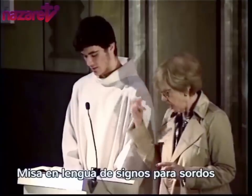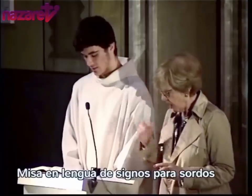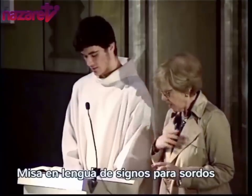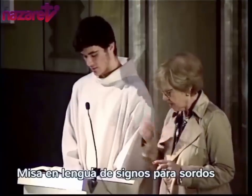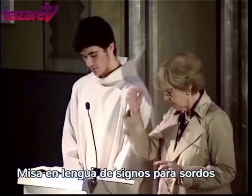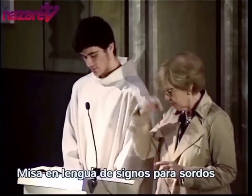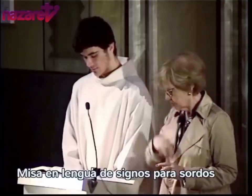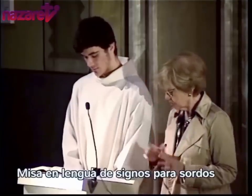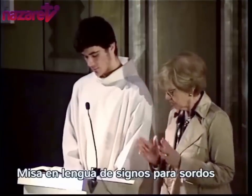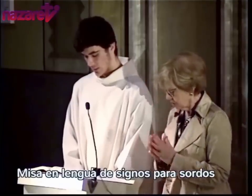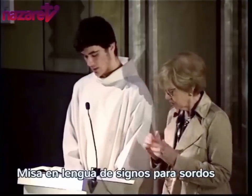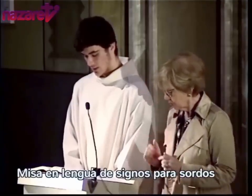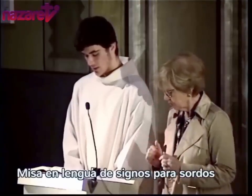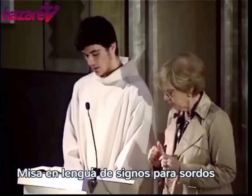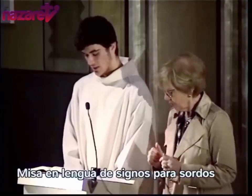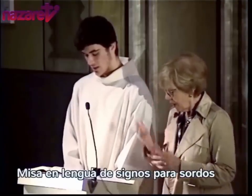manifestarse.